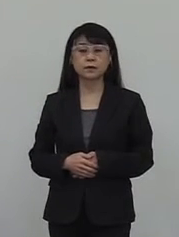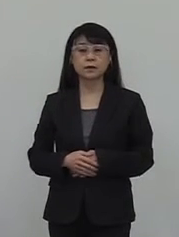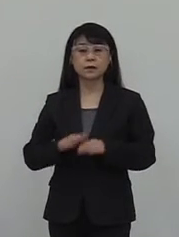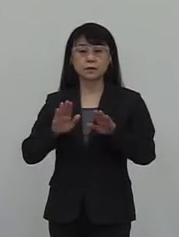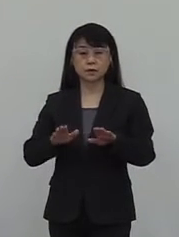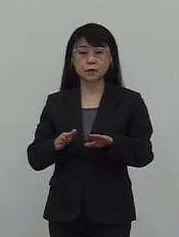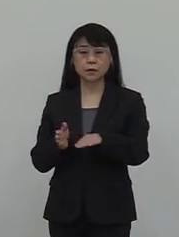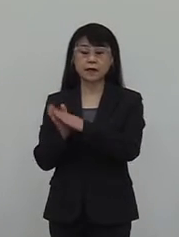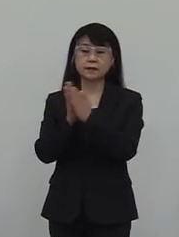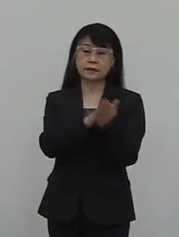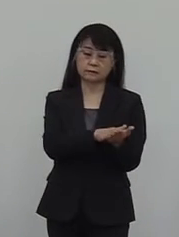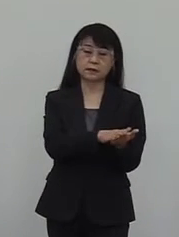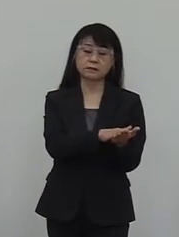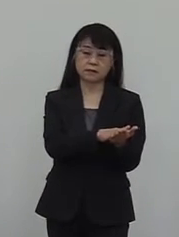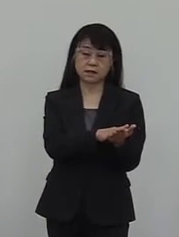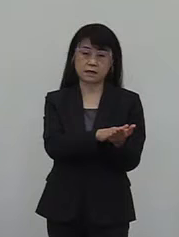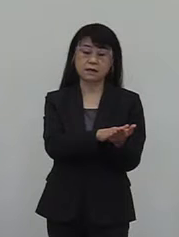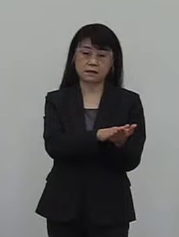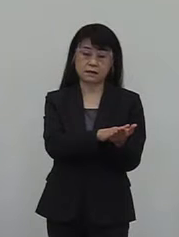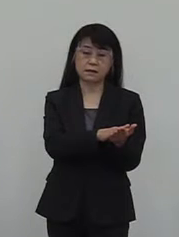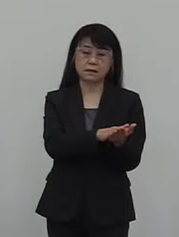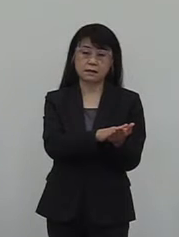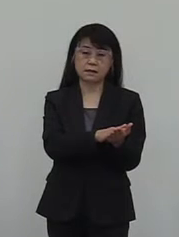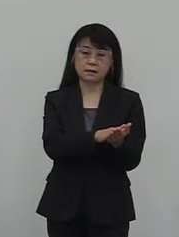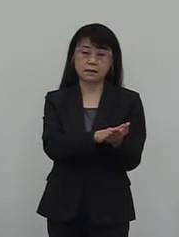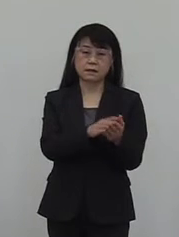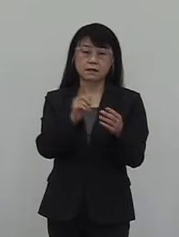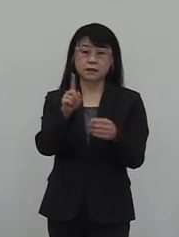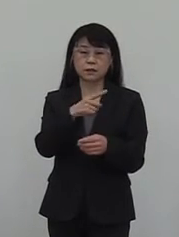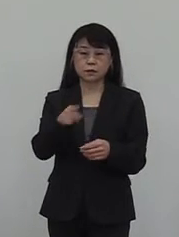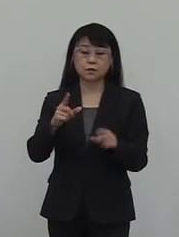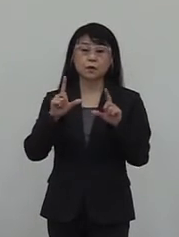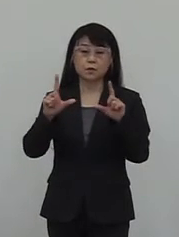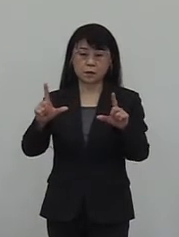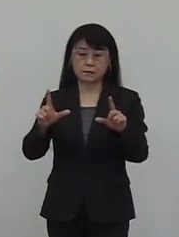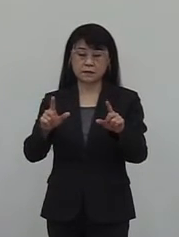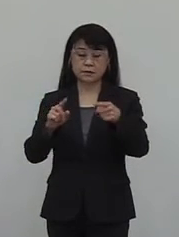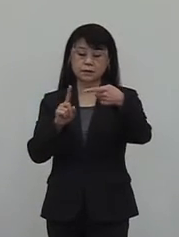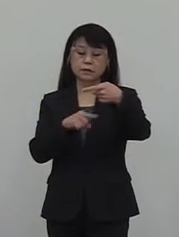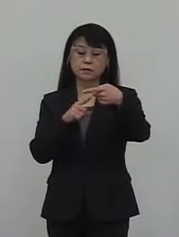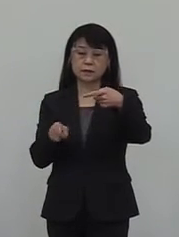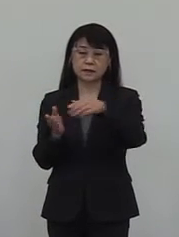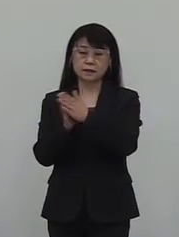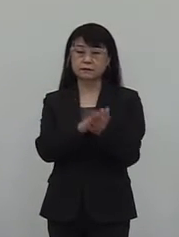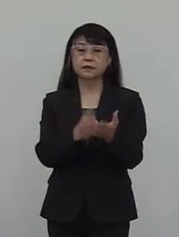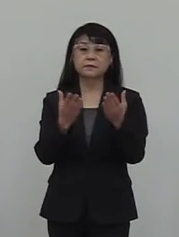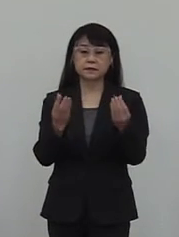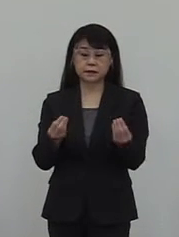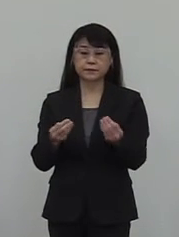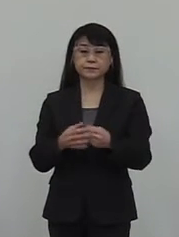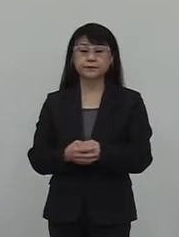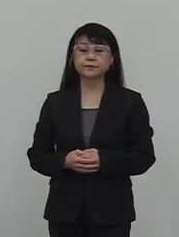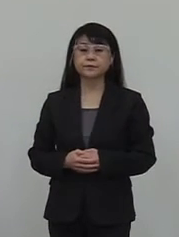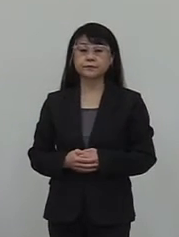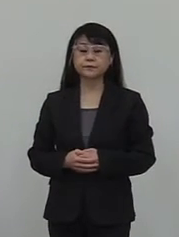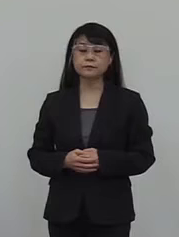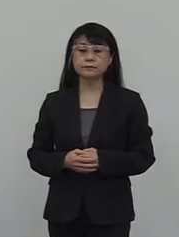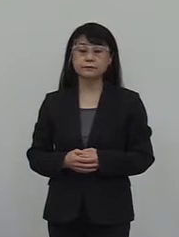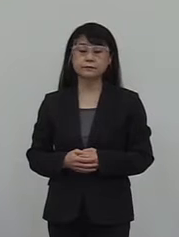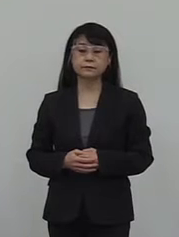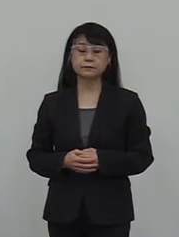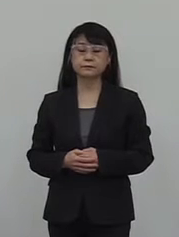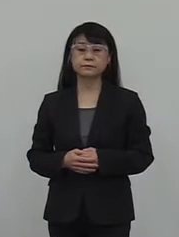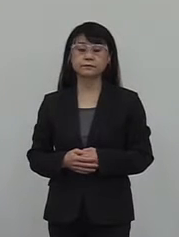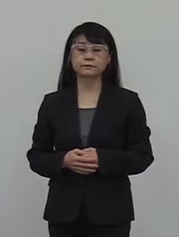日は死亡事例のご報告があります。一人の方がお亡くなりになっておられますので、ご案内を